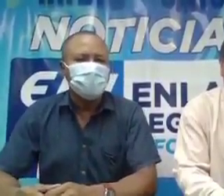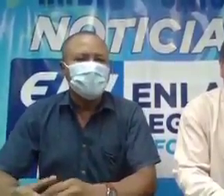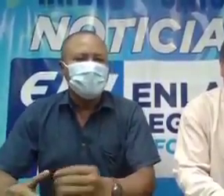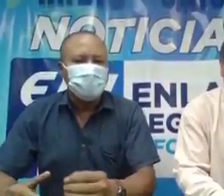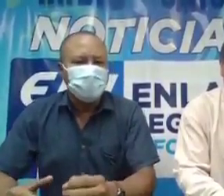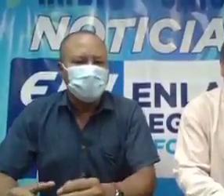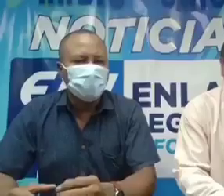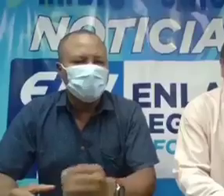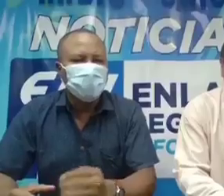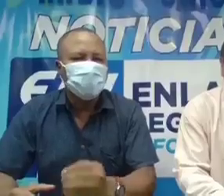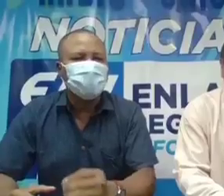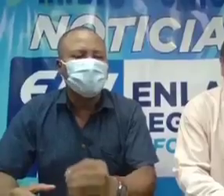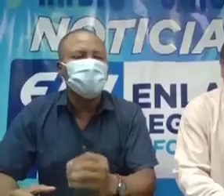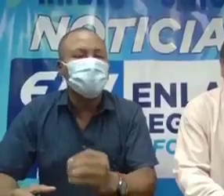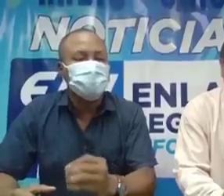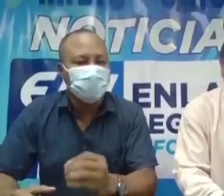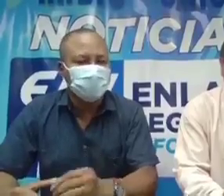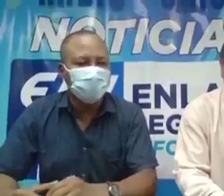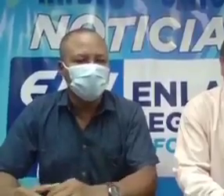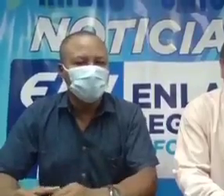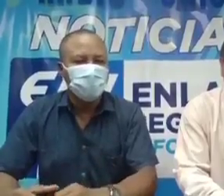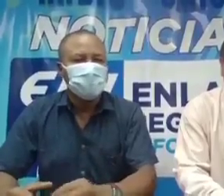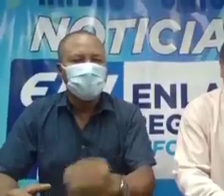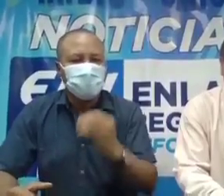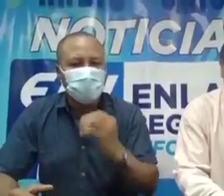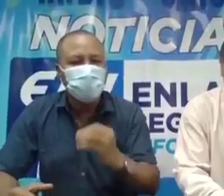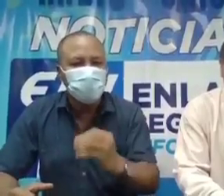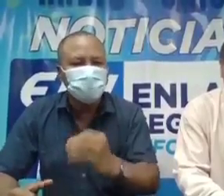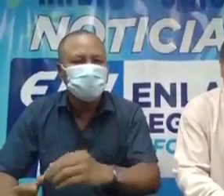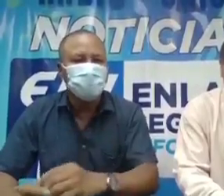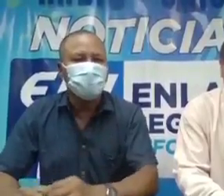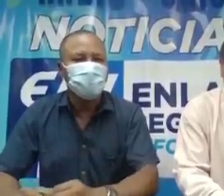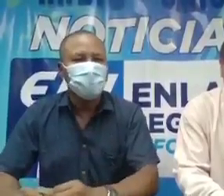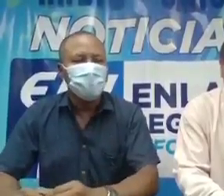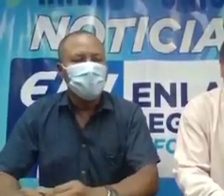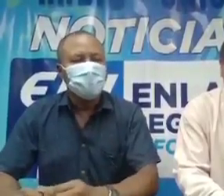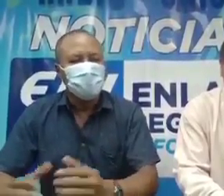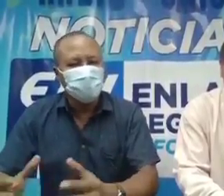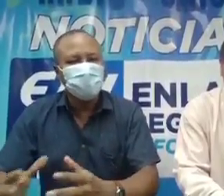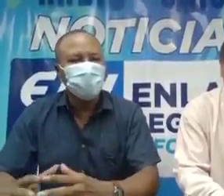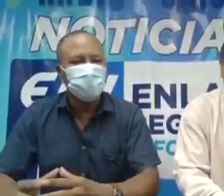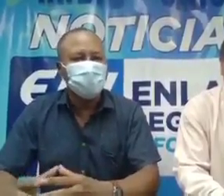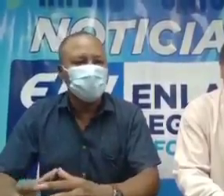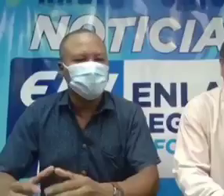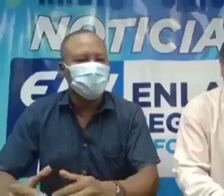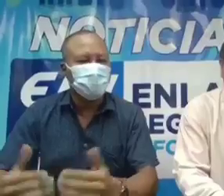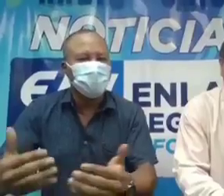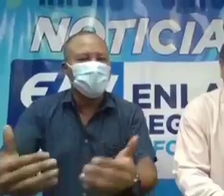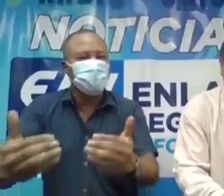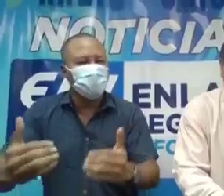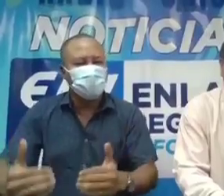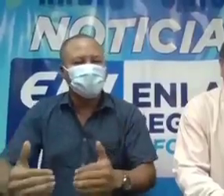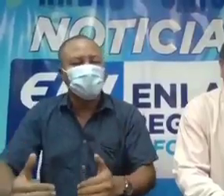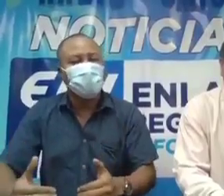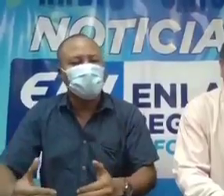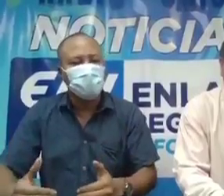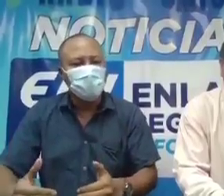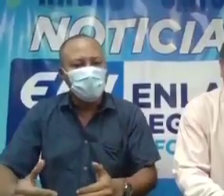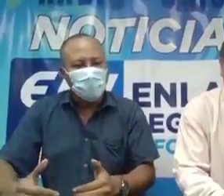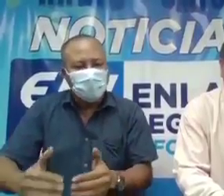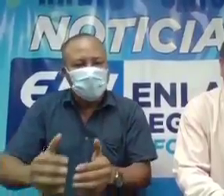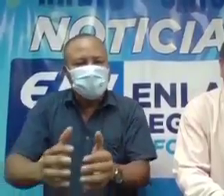permite. Una fiscalización seria, responsable, debe ser sobre el hecho de pedir la